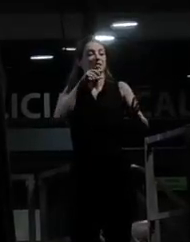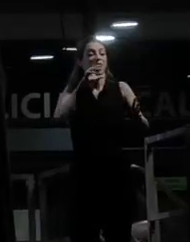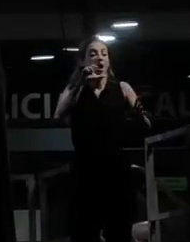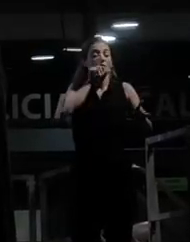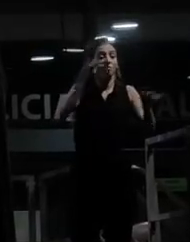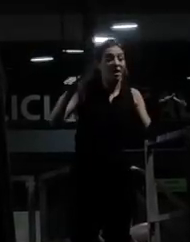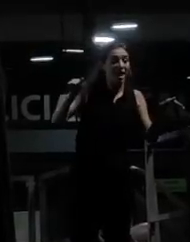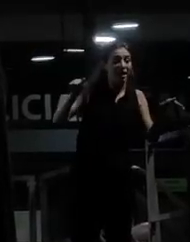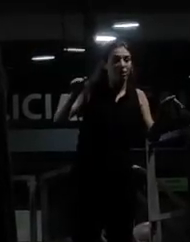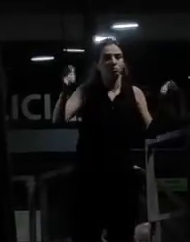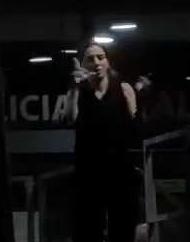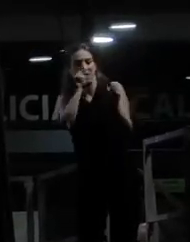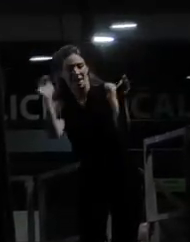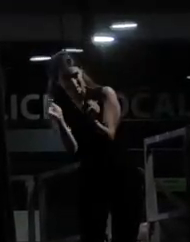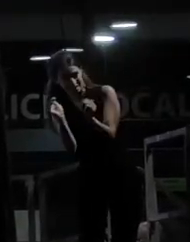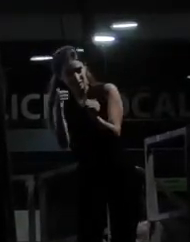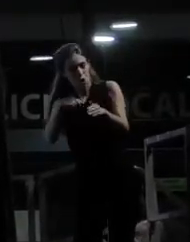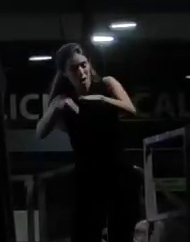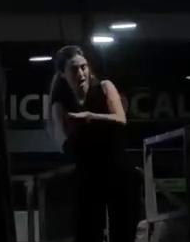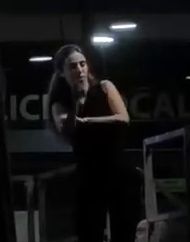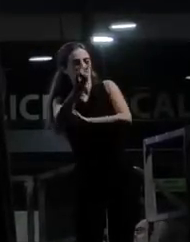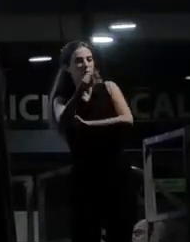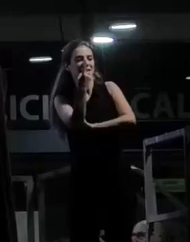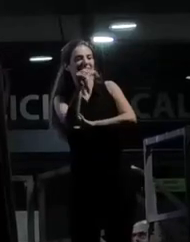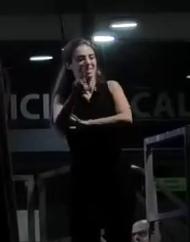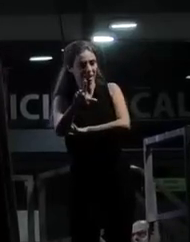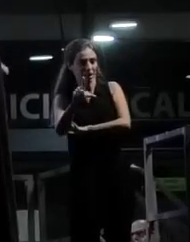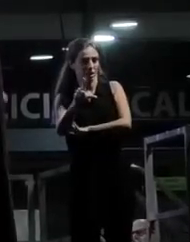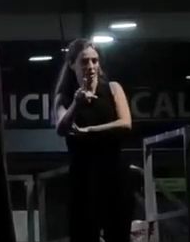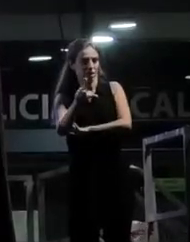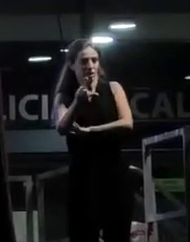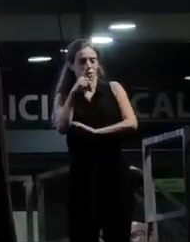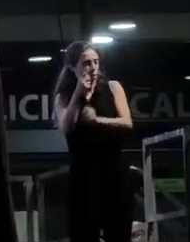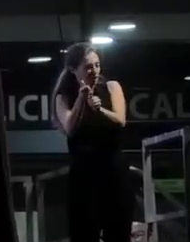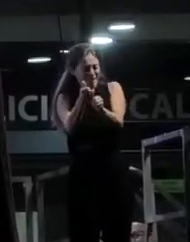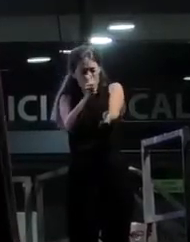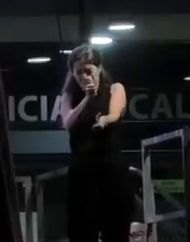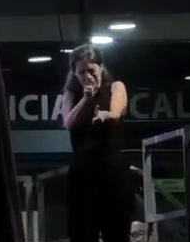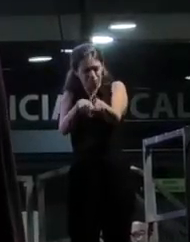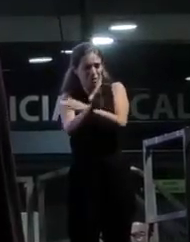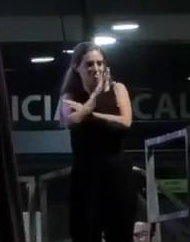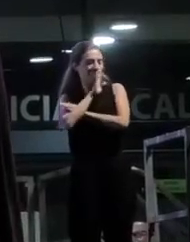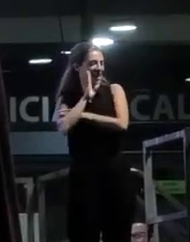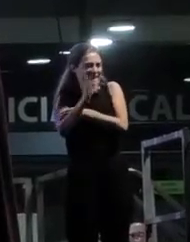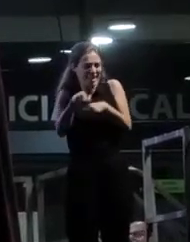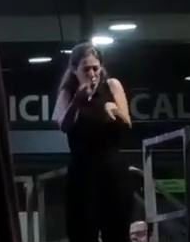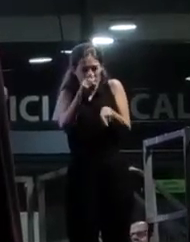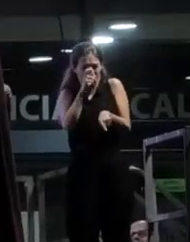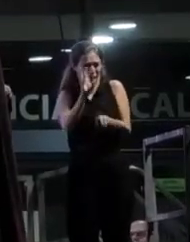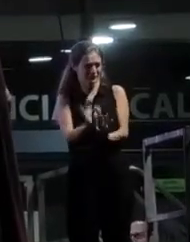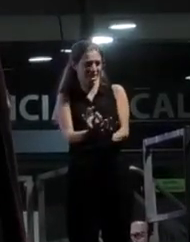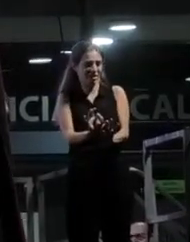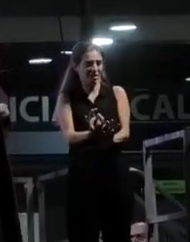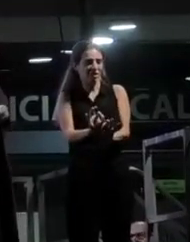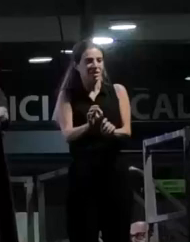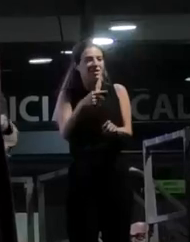sense farnaqueta. Jo vaig néixer el 2017. Vaig sortir clavadeta, clavadeta a la meva mare. I sóc